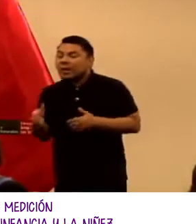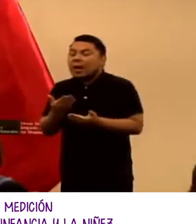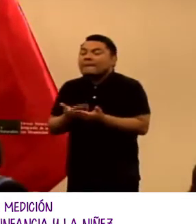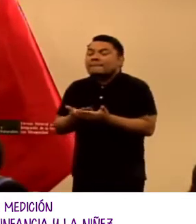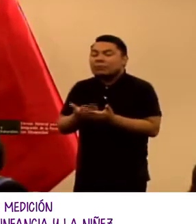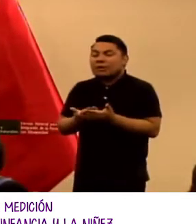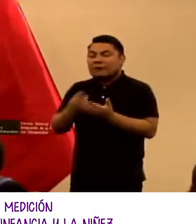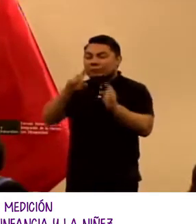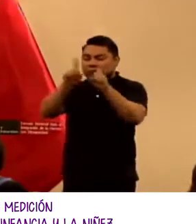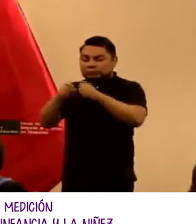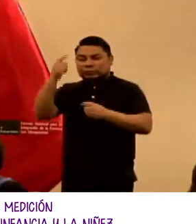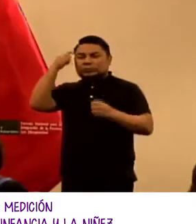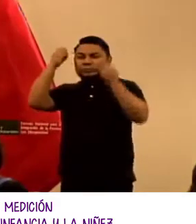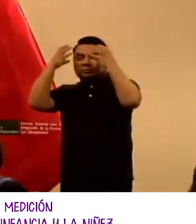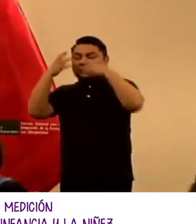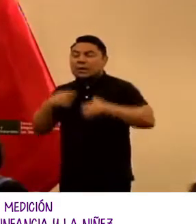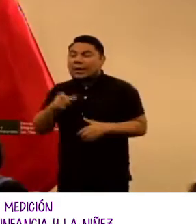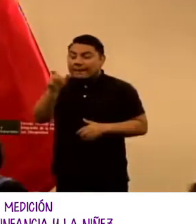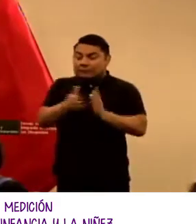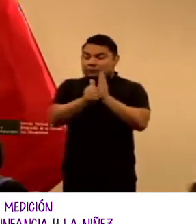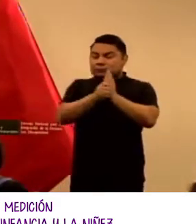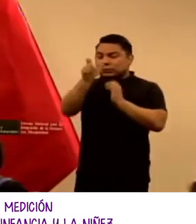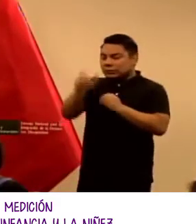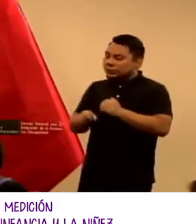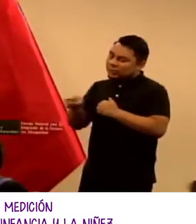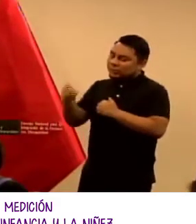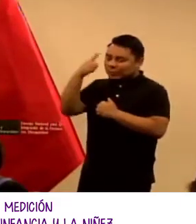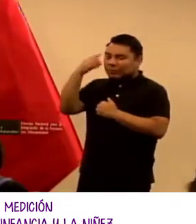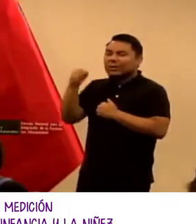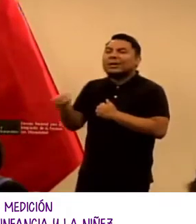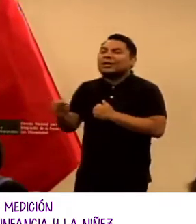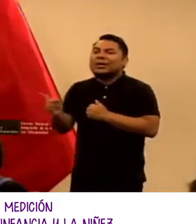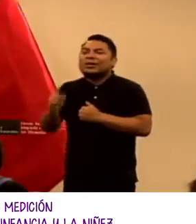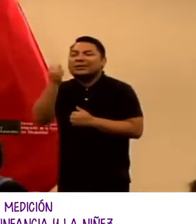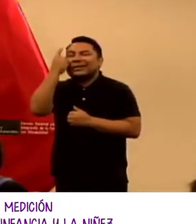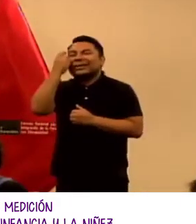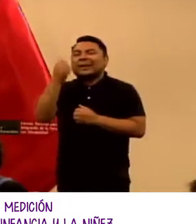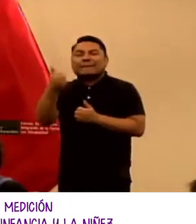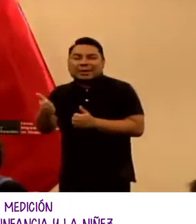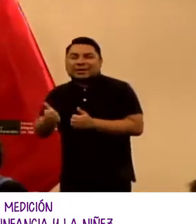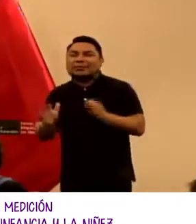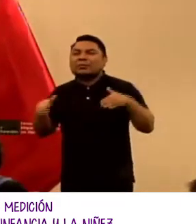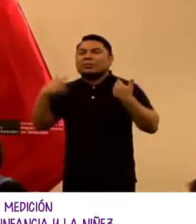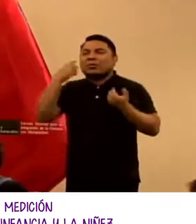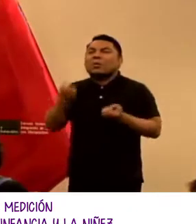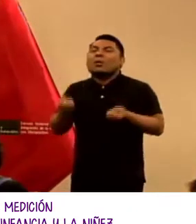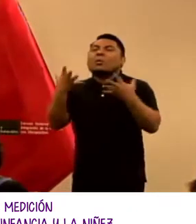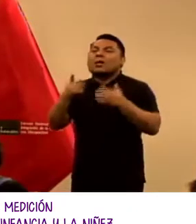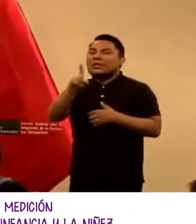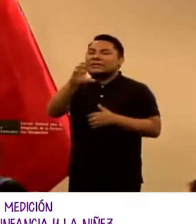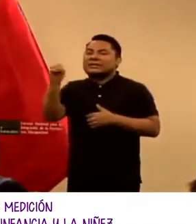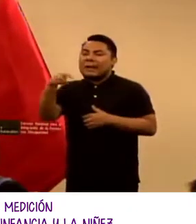cognitivas, los expertos del grupo de Washington se dieron cuenta que no todo el mundo entendía bien o podía calcular cuántos eran los